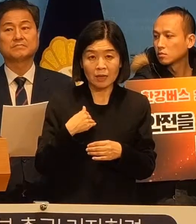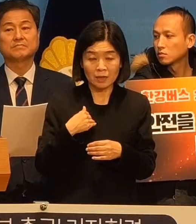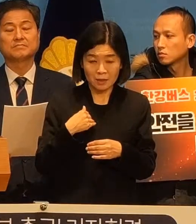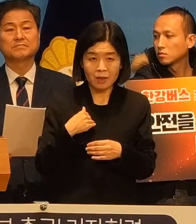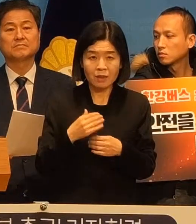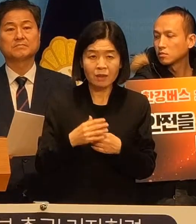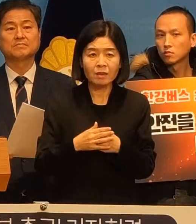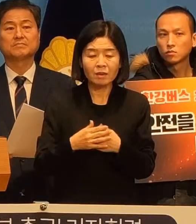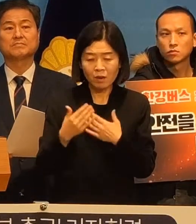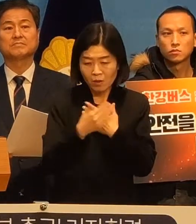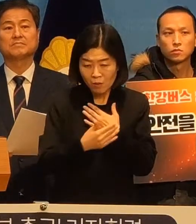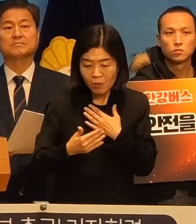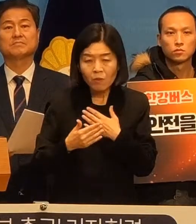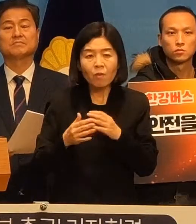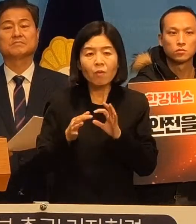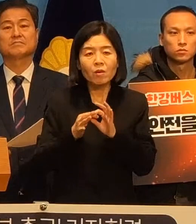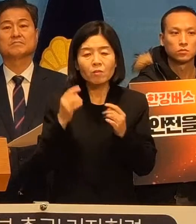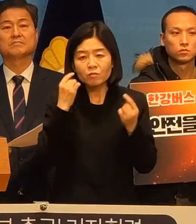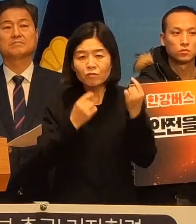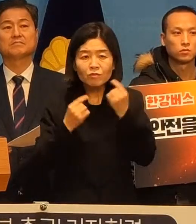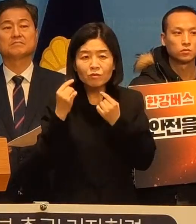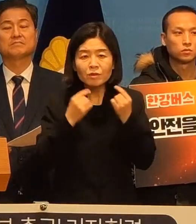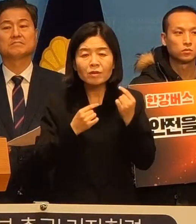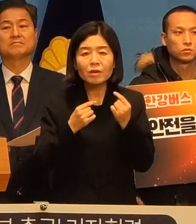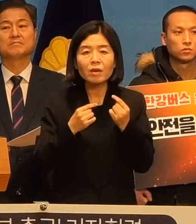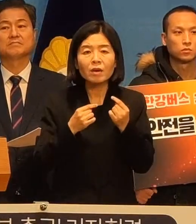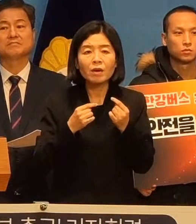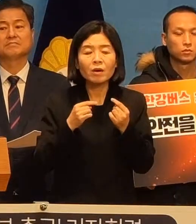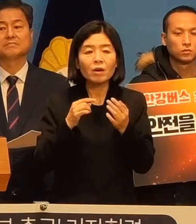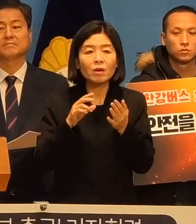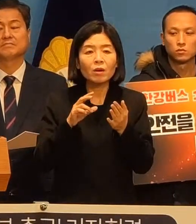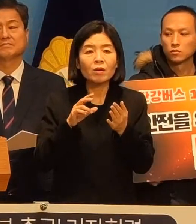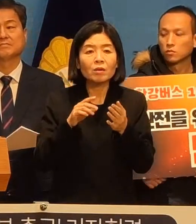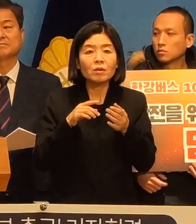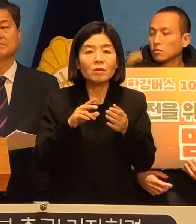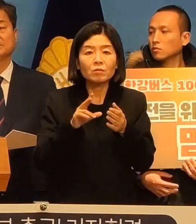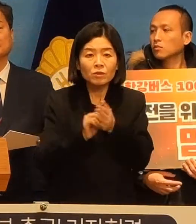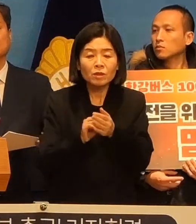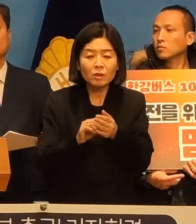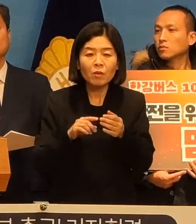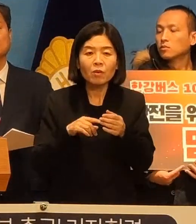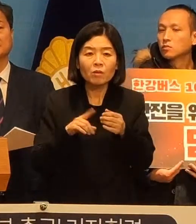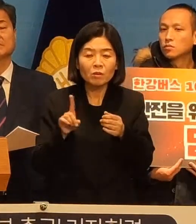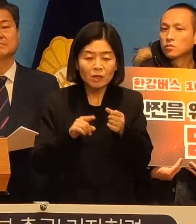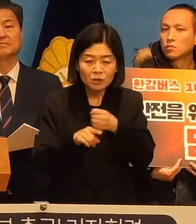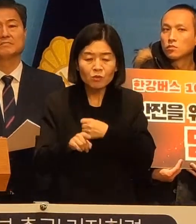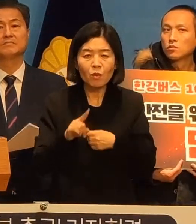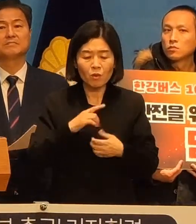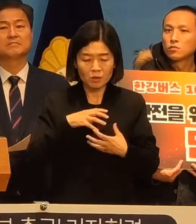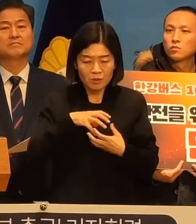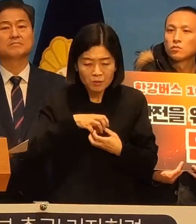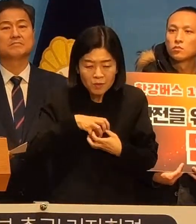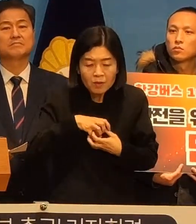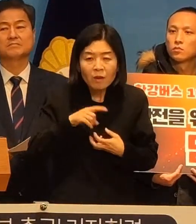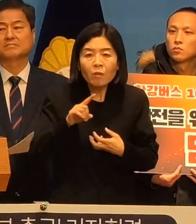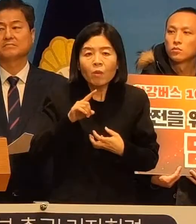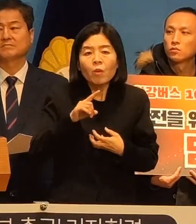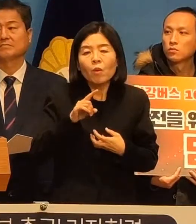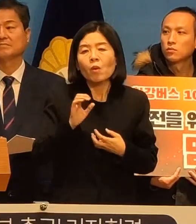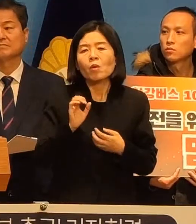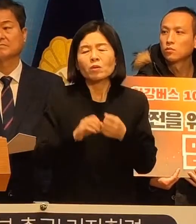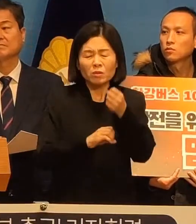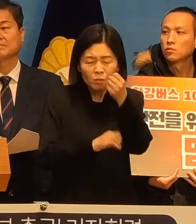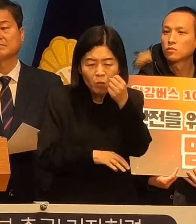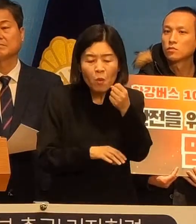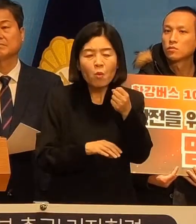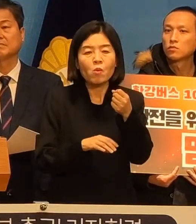그런 물리적인 부상의 문제만이 아니라 그 이유가 심장이라든지 다른 형태의 근본적인 문제가 있을